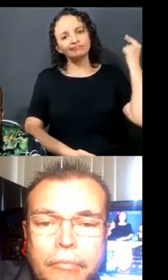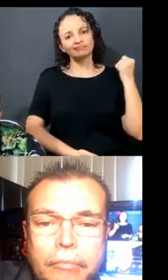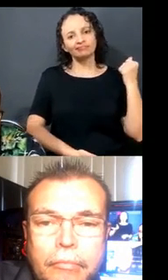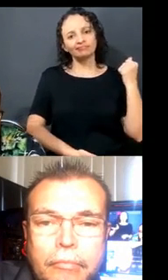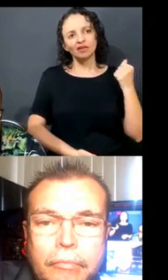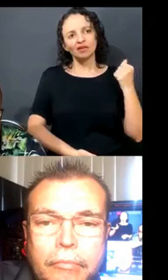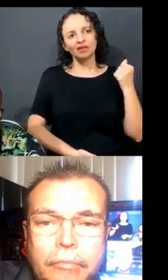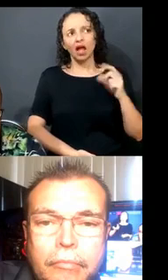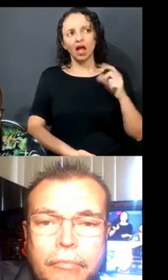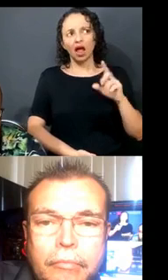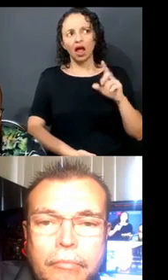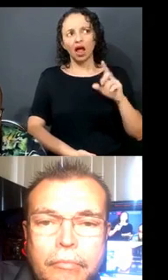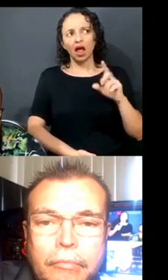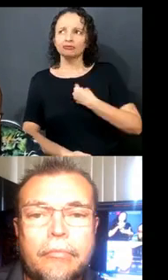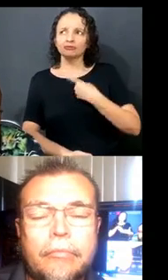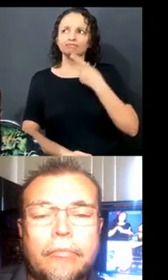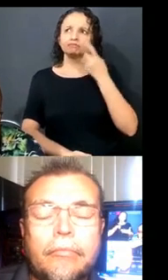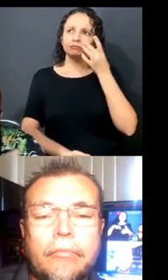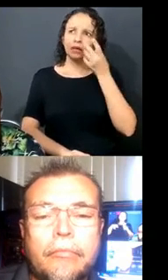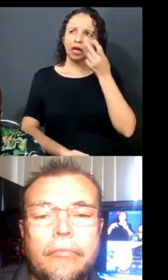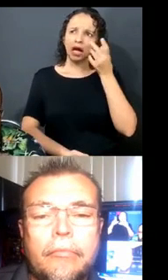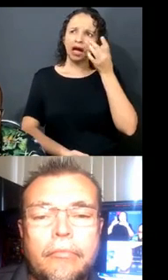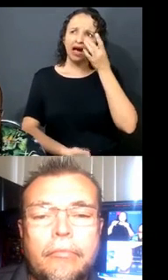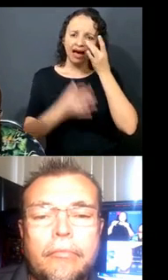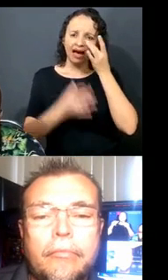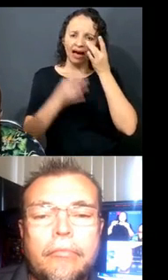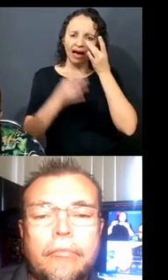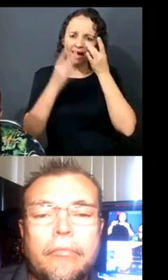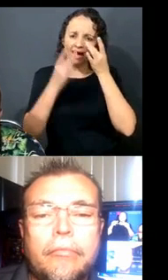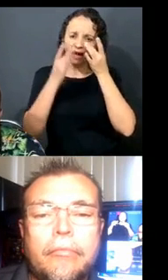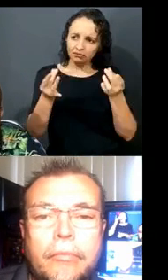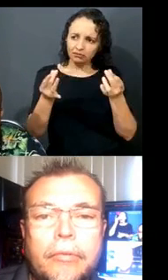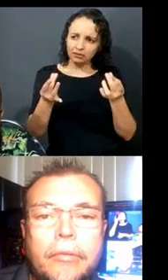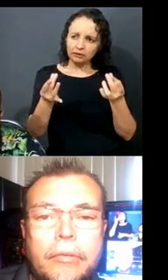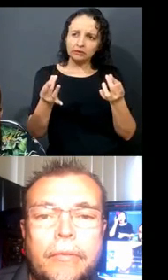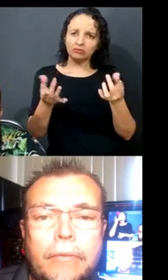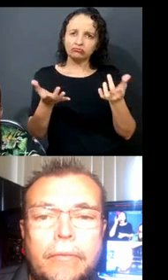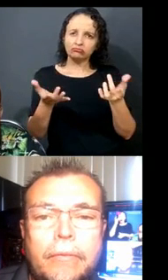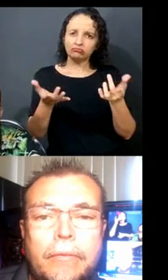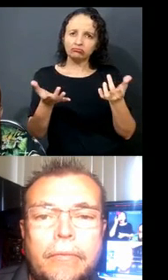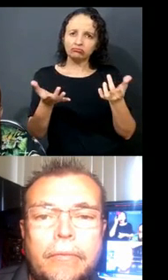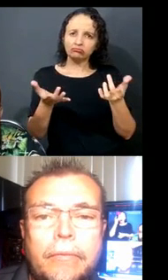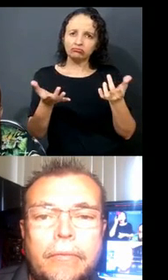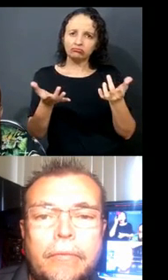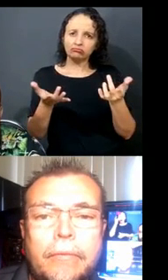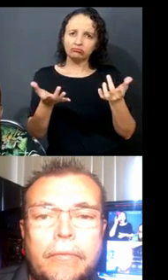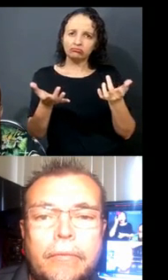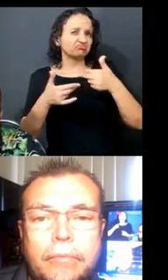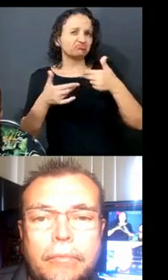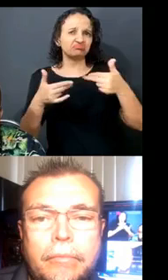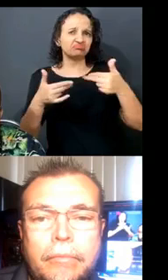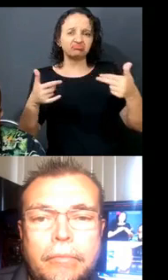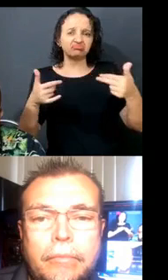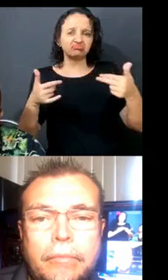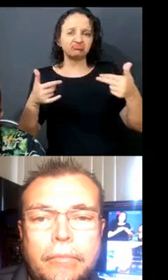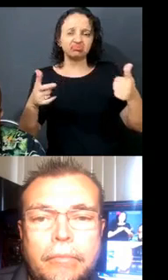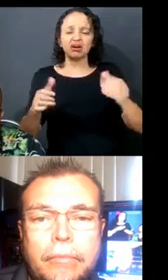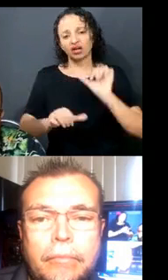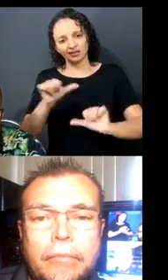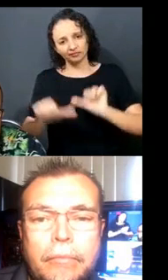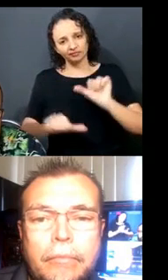na prática, elas já não existem mais e nós queremos ficar, às vezes, com aquela coisa tradicional e aí a gente perde muita